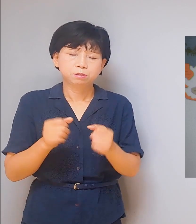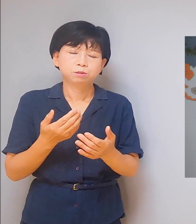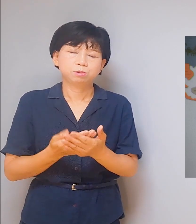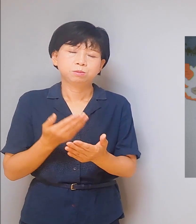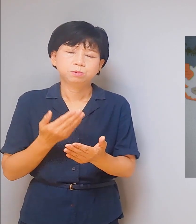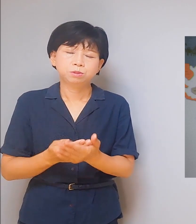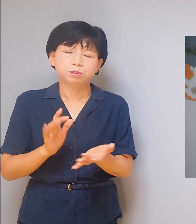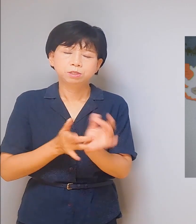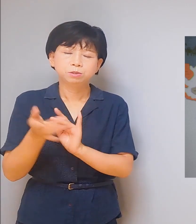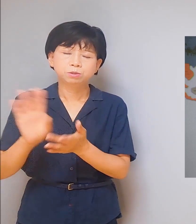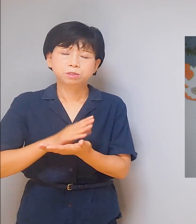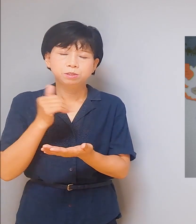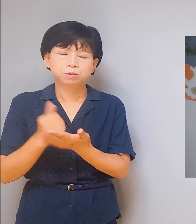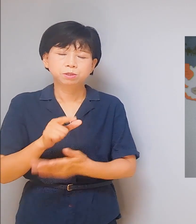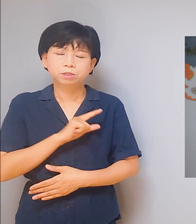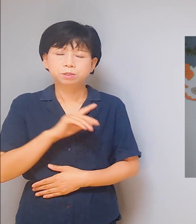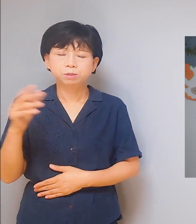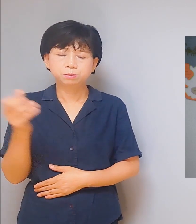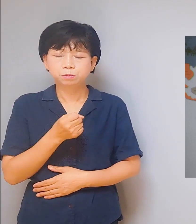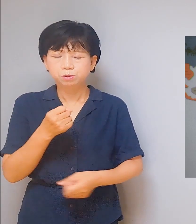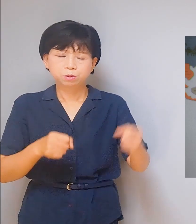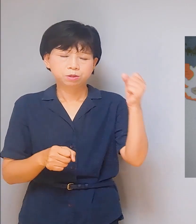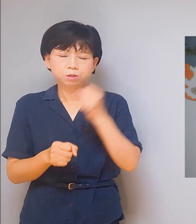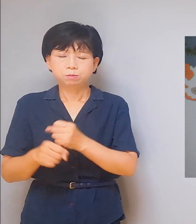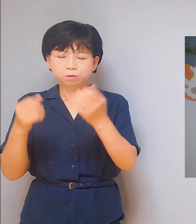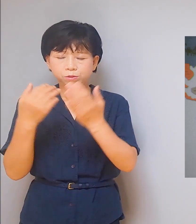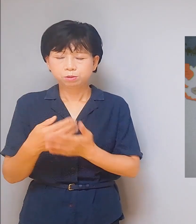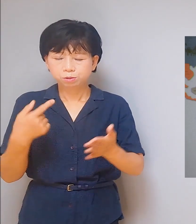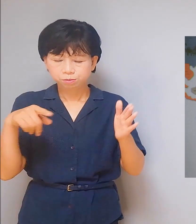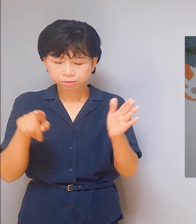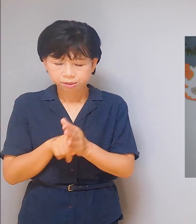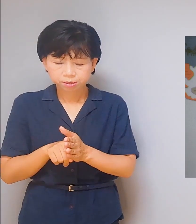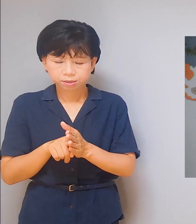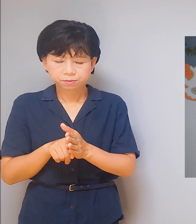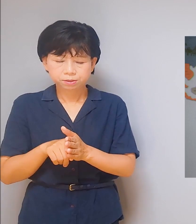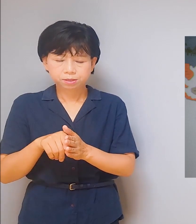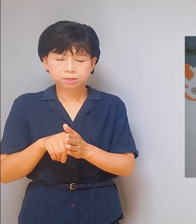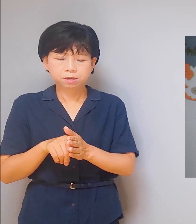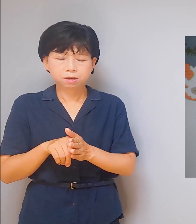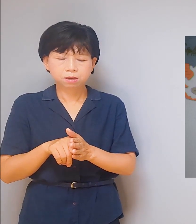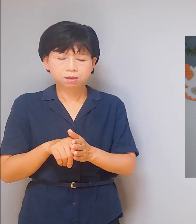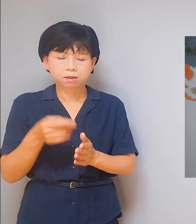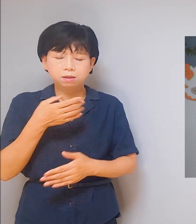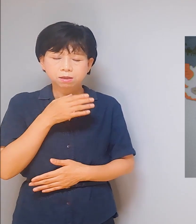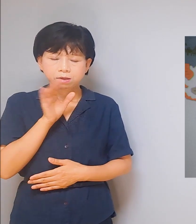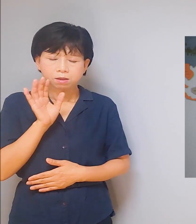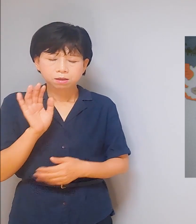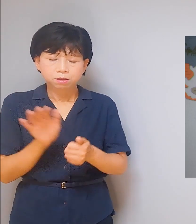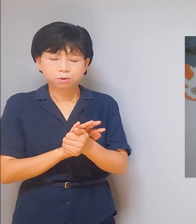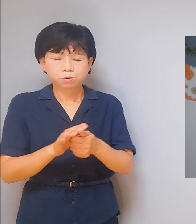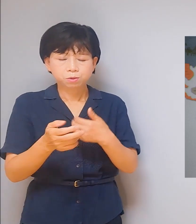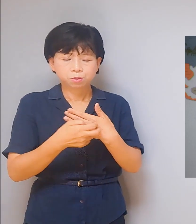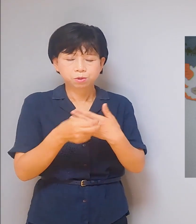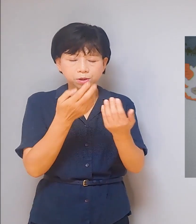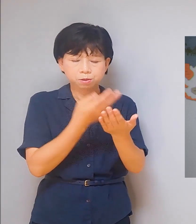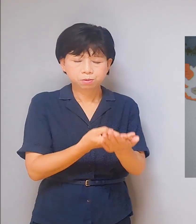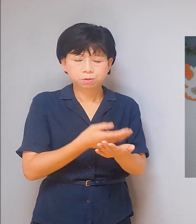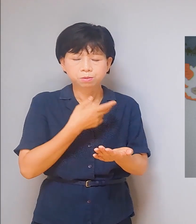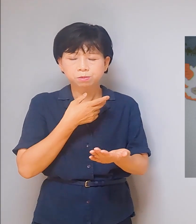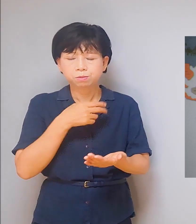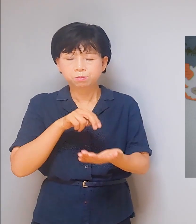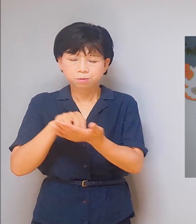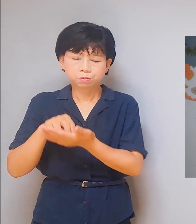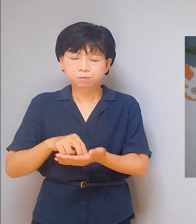함께하여 주셔서 예수 그리스도의 이름으로 회복될 줄 믿습니다. 하나님 요양원에 계신 분들도 외롭지 않도록